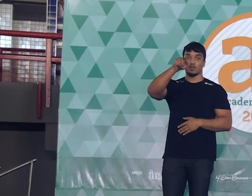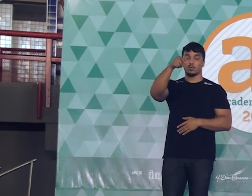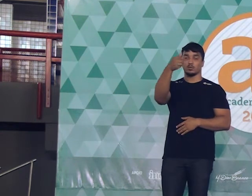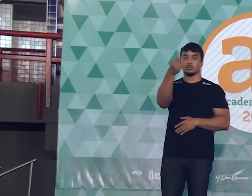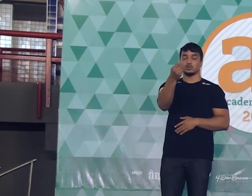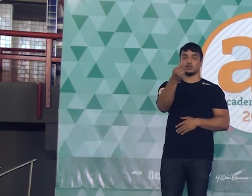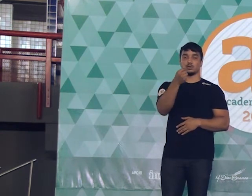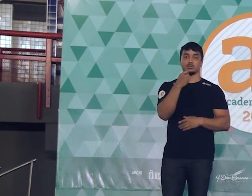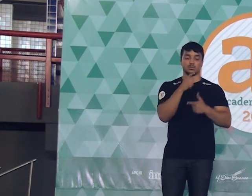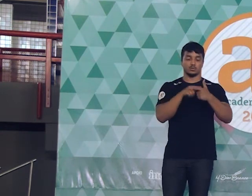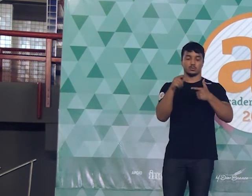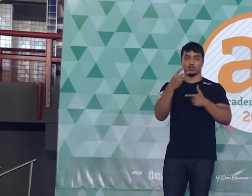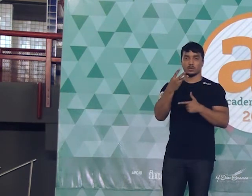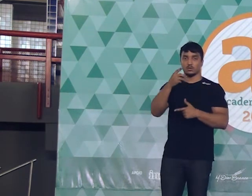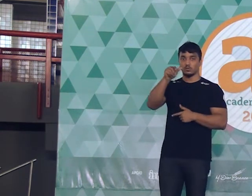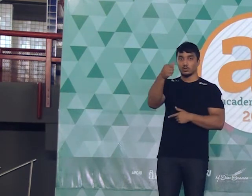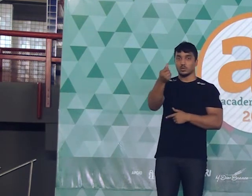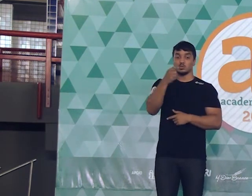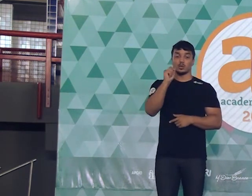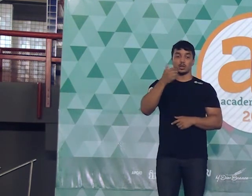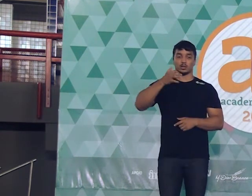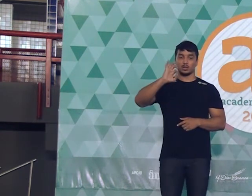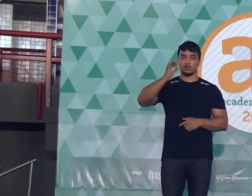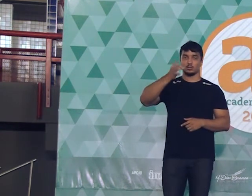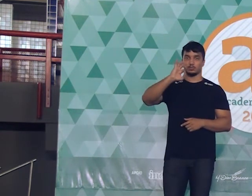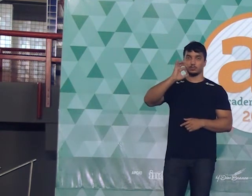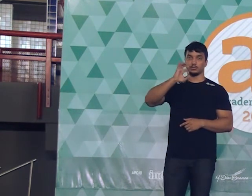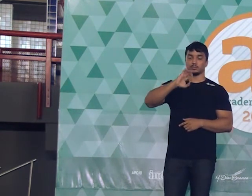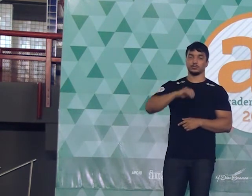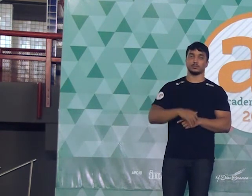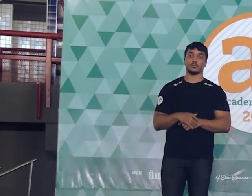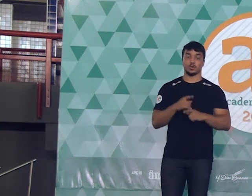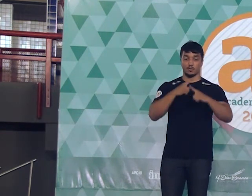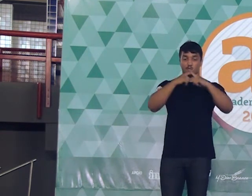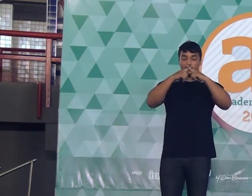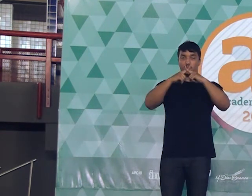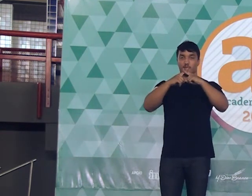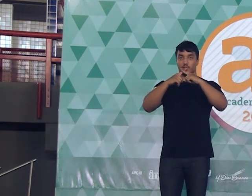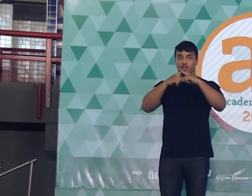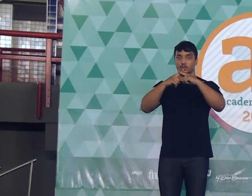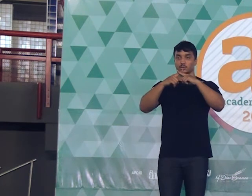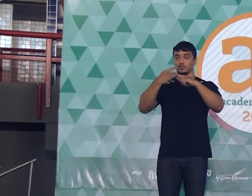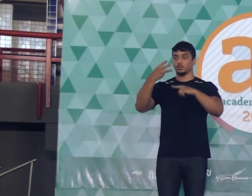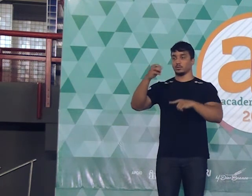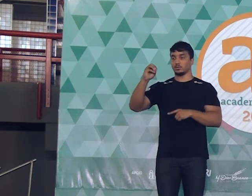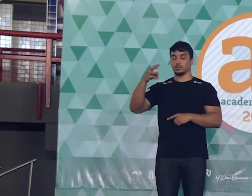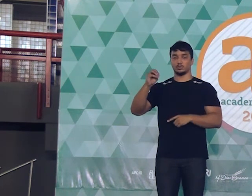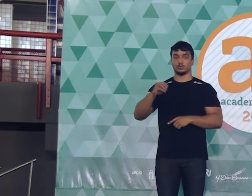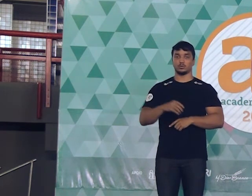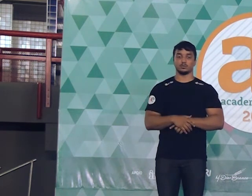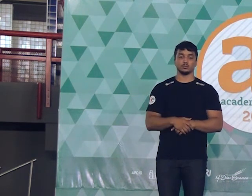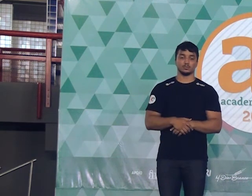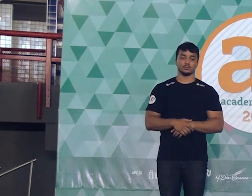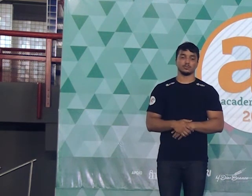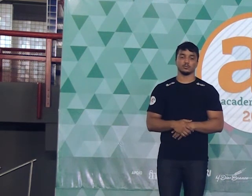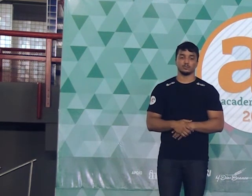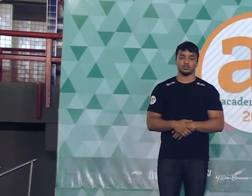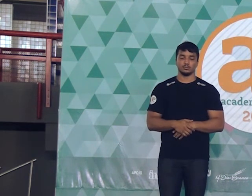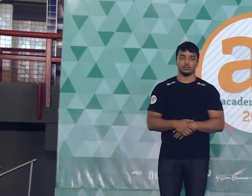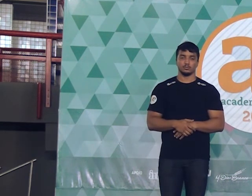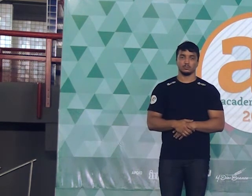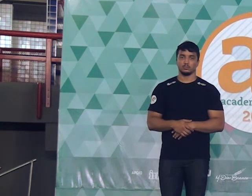36 por 3,6 dá 10. Multiplicado por esses 30 aqui,